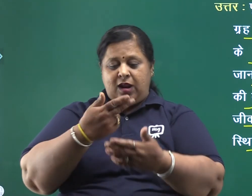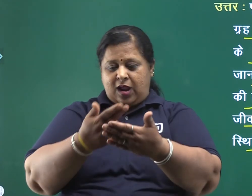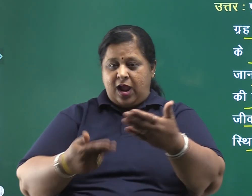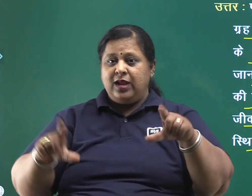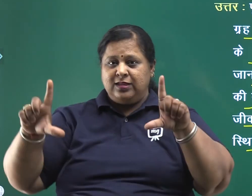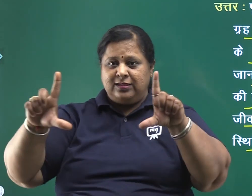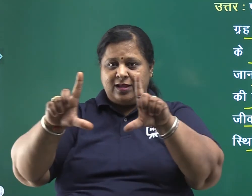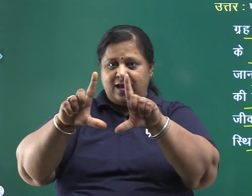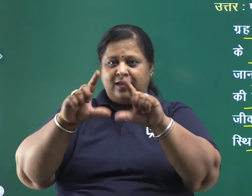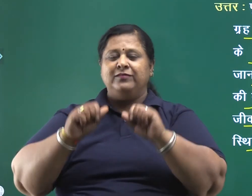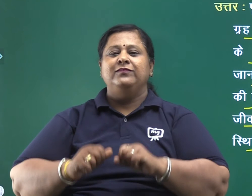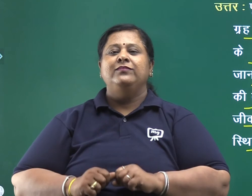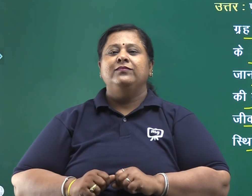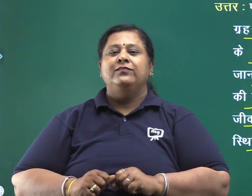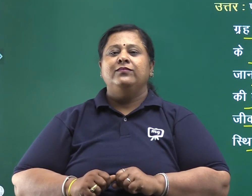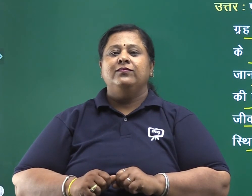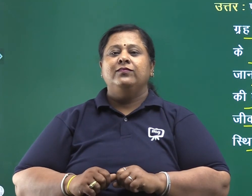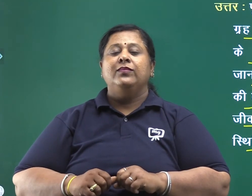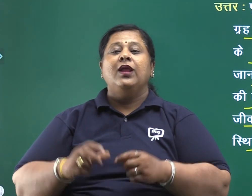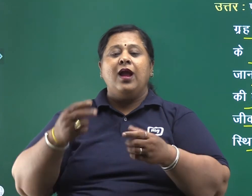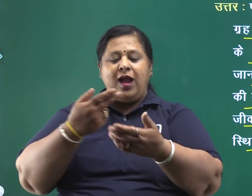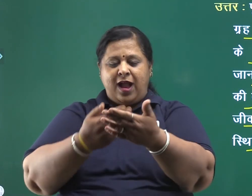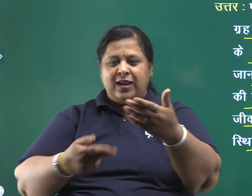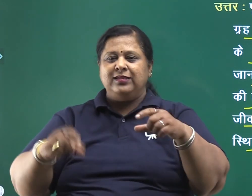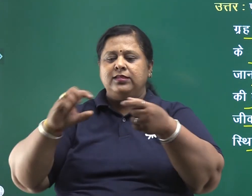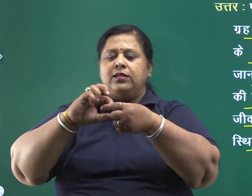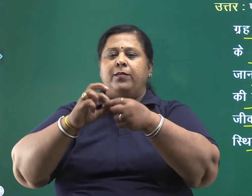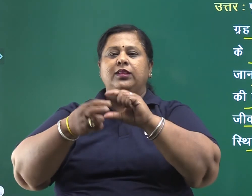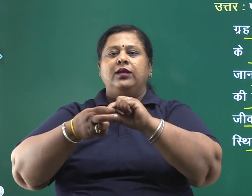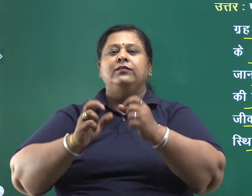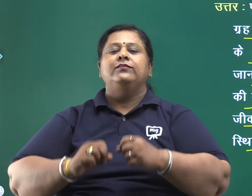का सार, कहानी से संबंधित